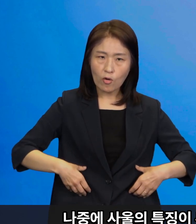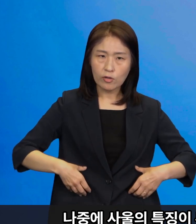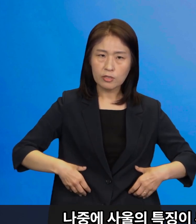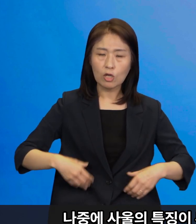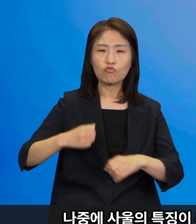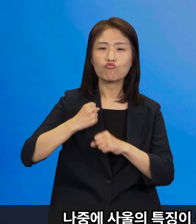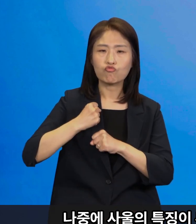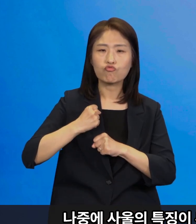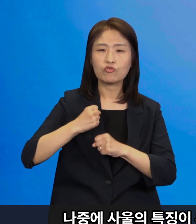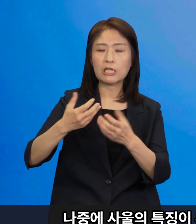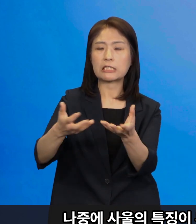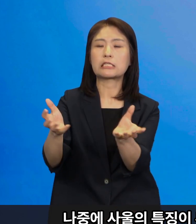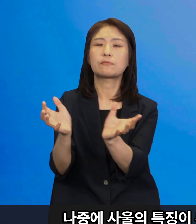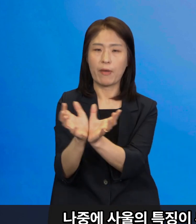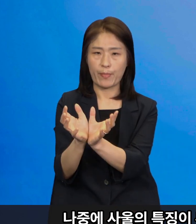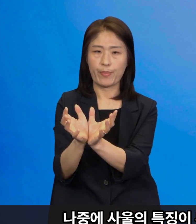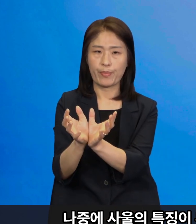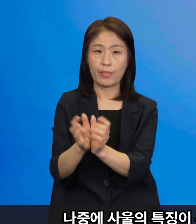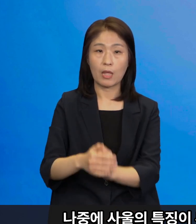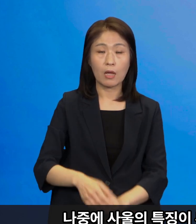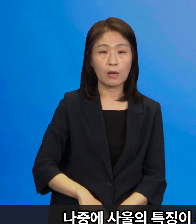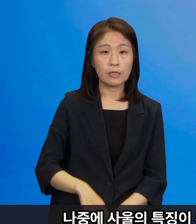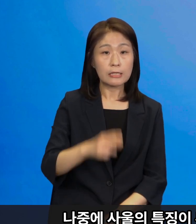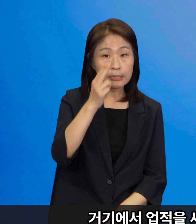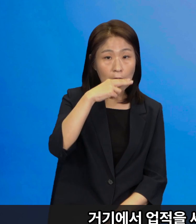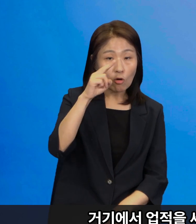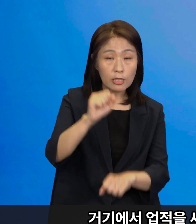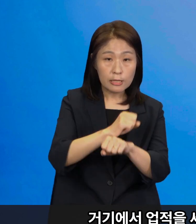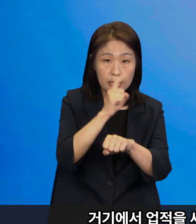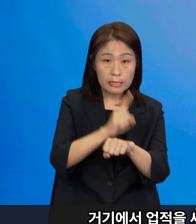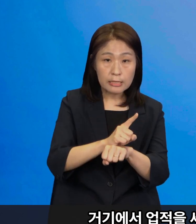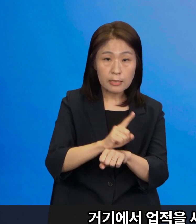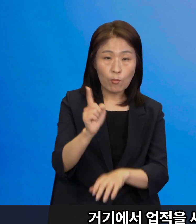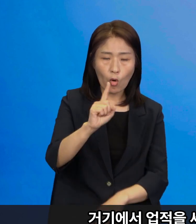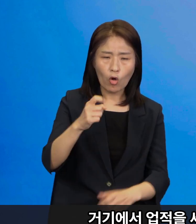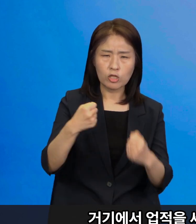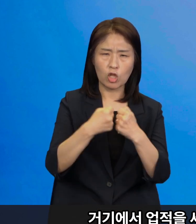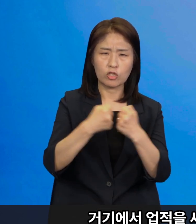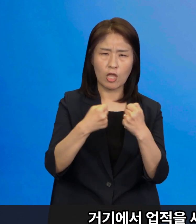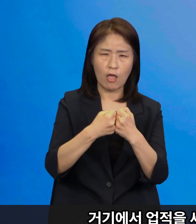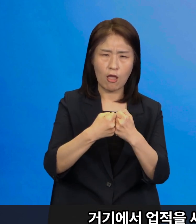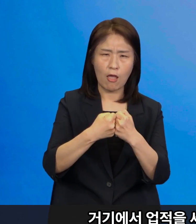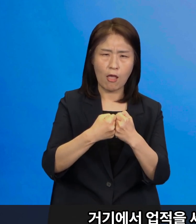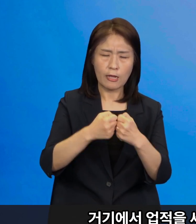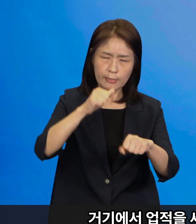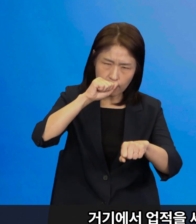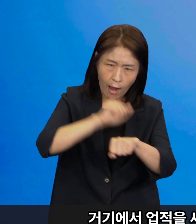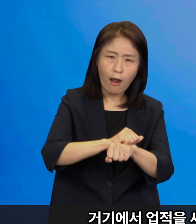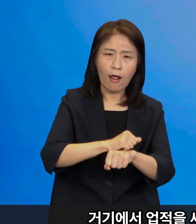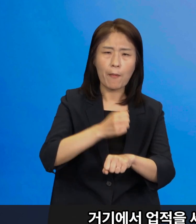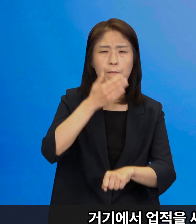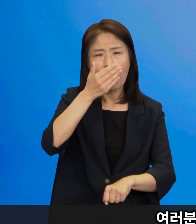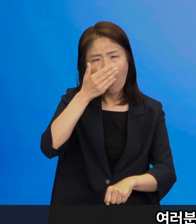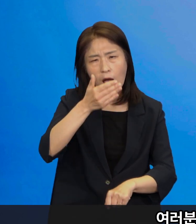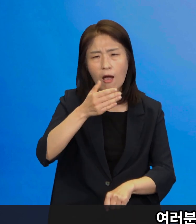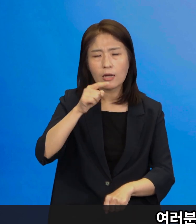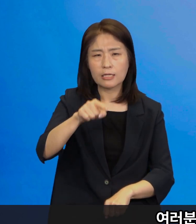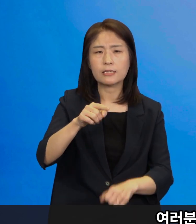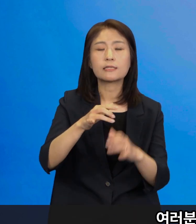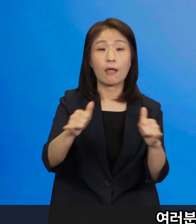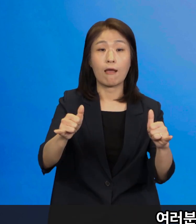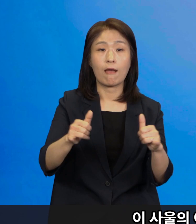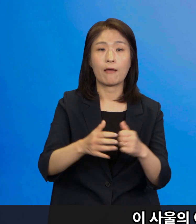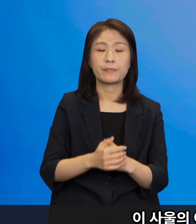사울의 특징이 무엇이냐면 전쟁에서 승승장구하는, 거기에서 업적을 세우는 군사적인 면에 있다는 거 여러분